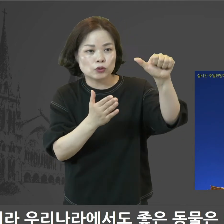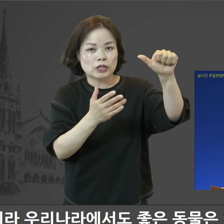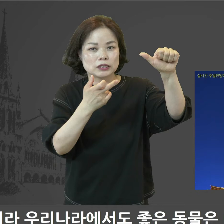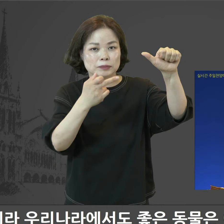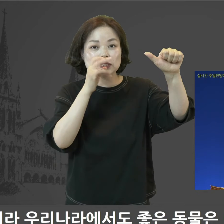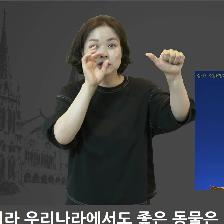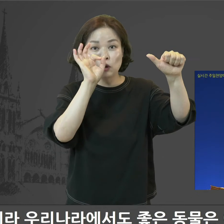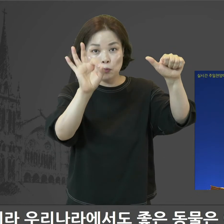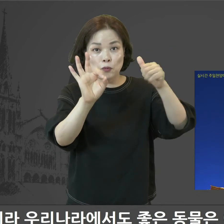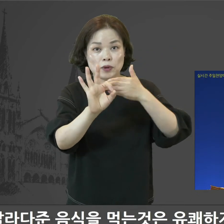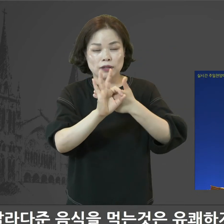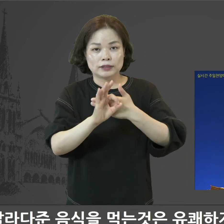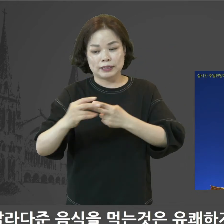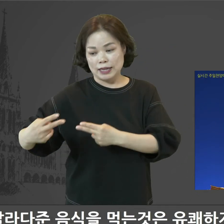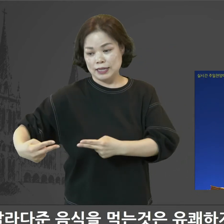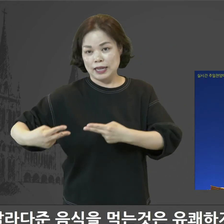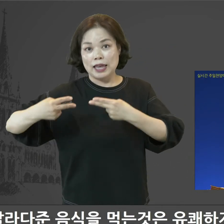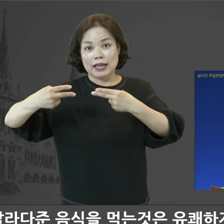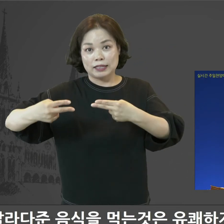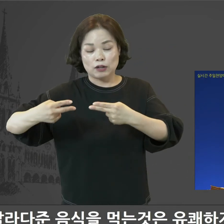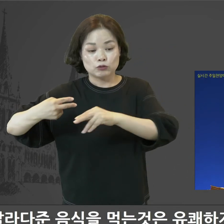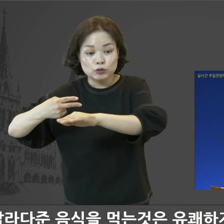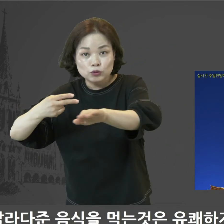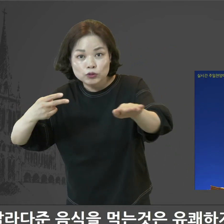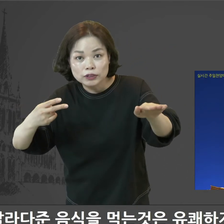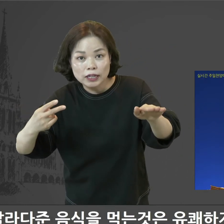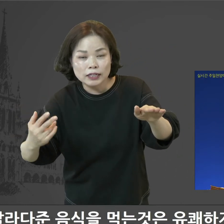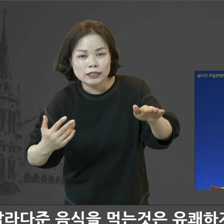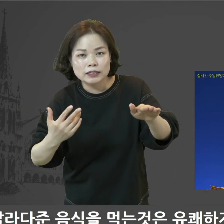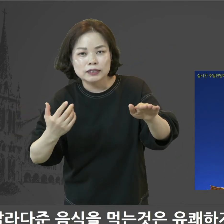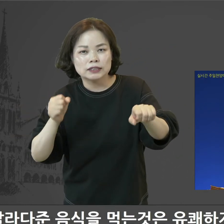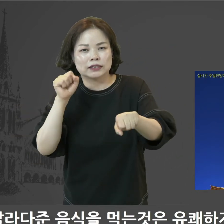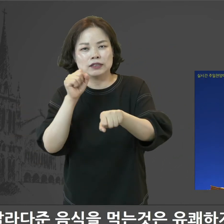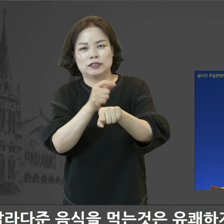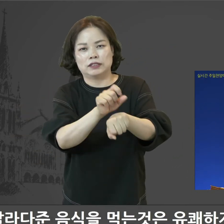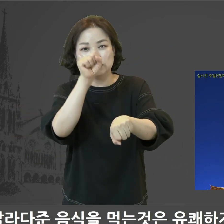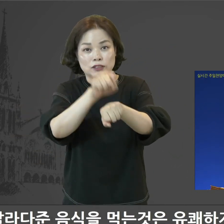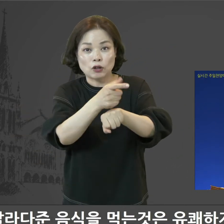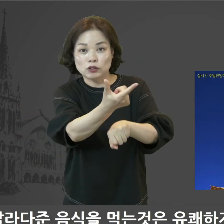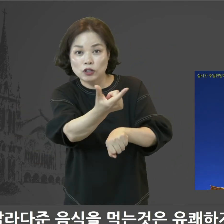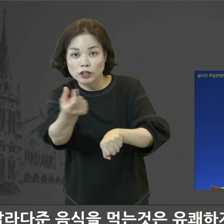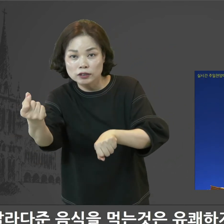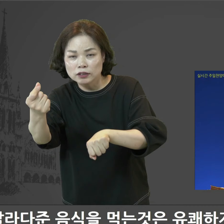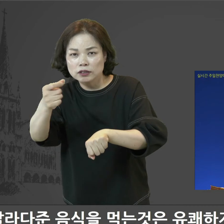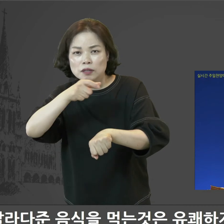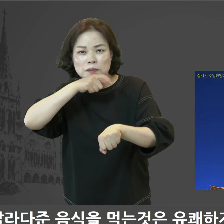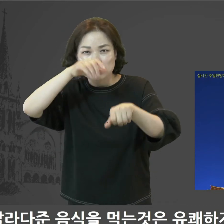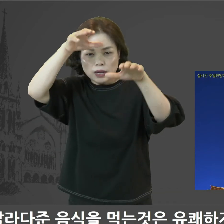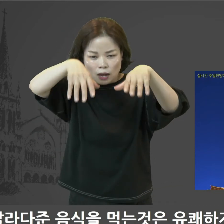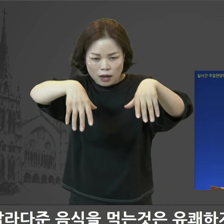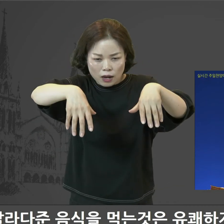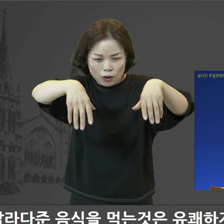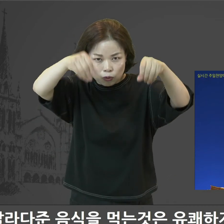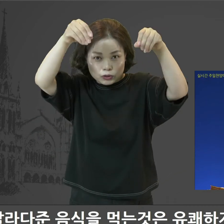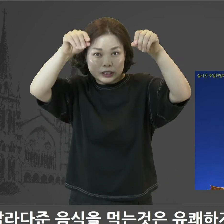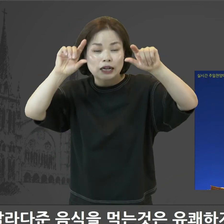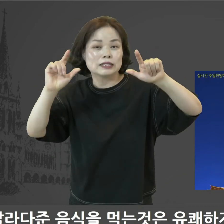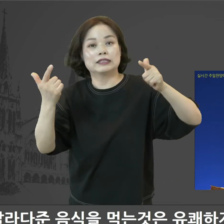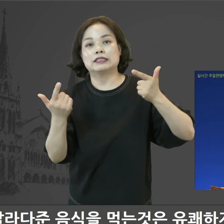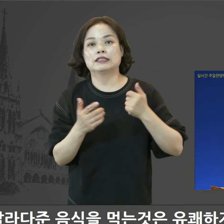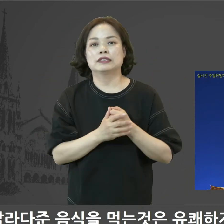이렇게 말씀하고 있습니다. 엘리야는 우리와 성정이 같은 사람이로되 그가 비가 오지 않기를 간절히